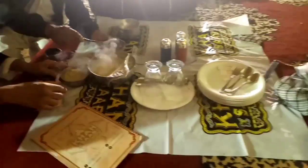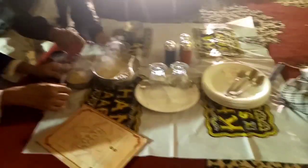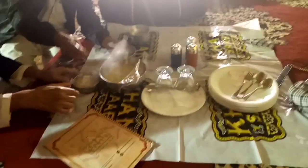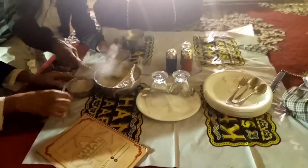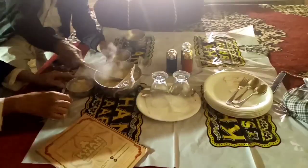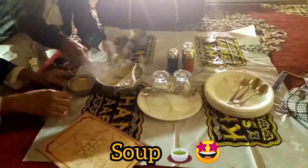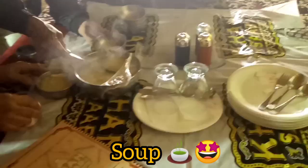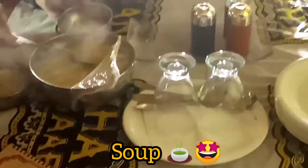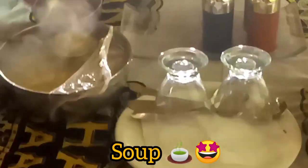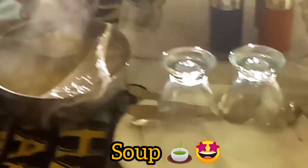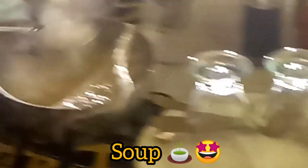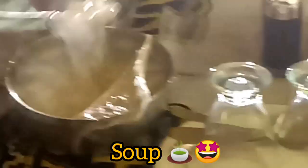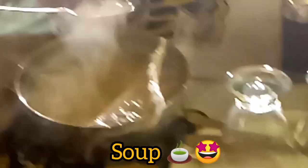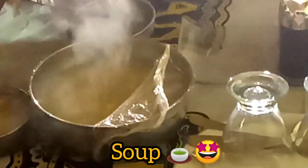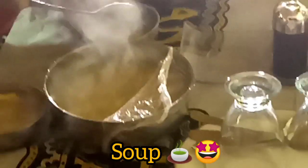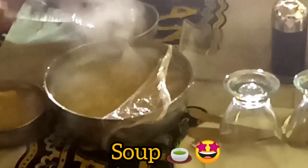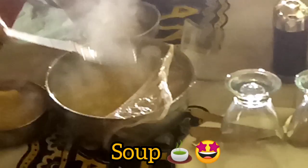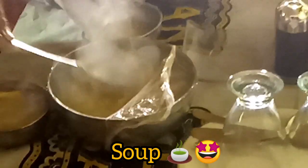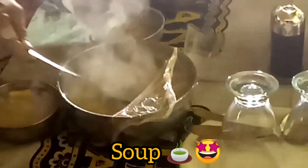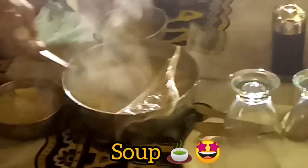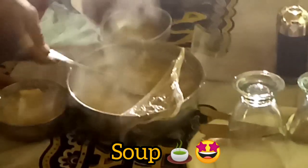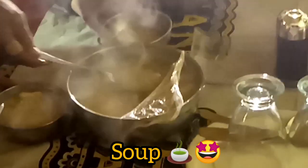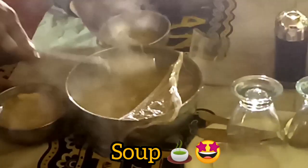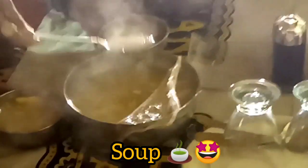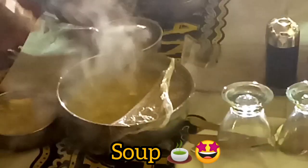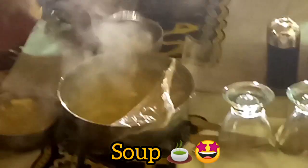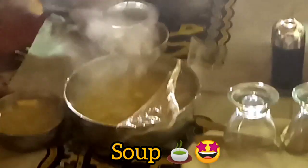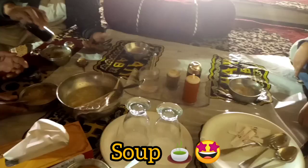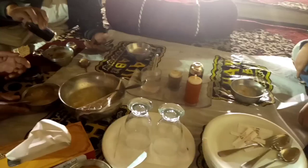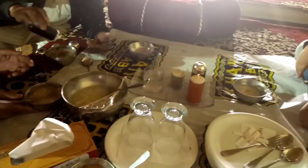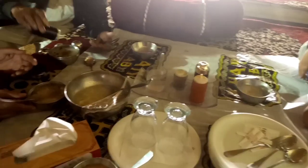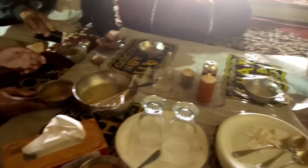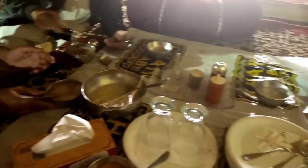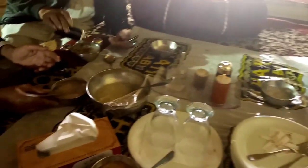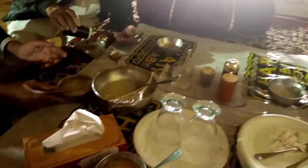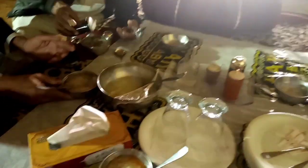छोजी पीस छोजी पहले भी था लेना मैं सूप नहीं खाता चमचा कर